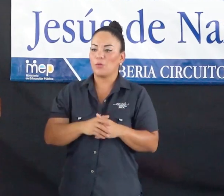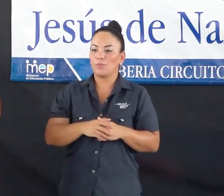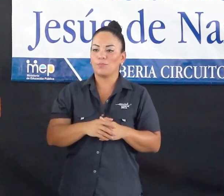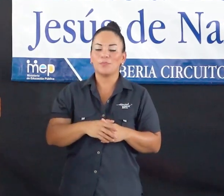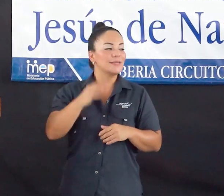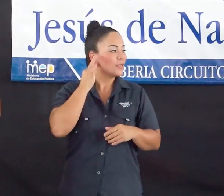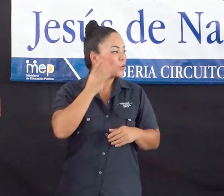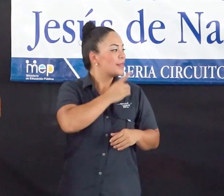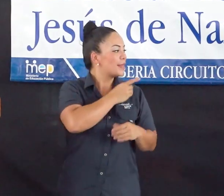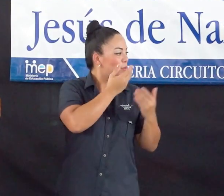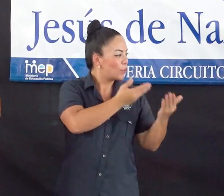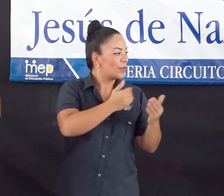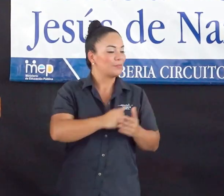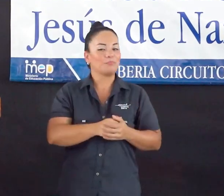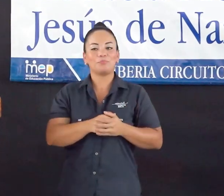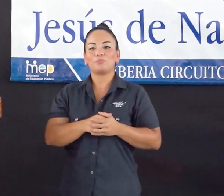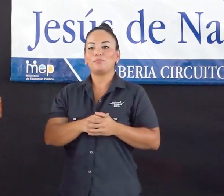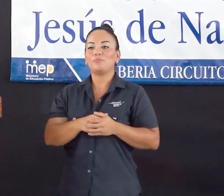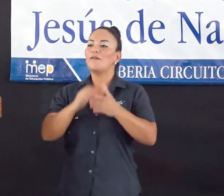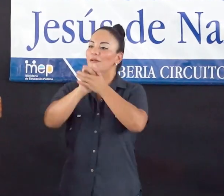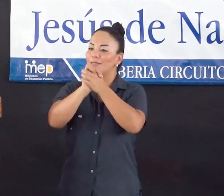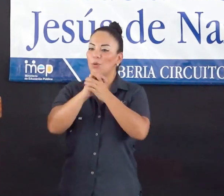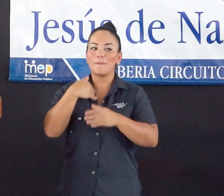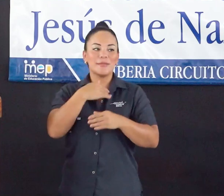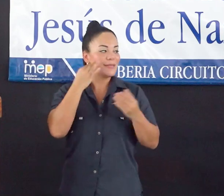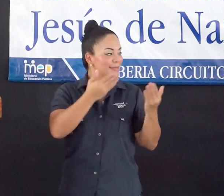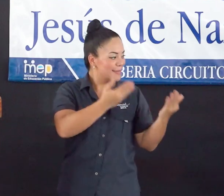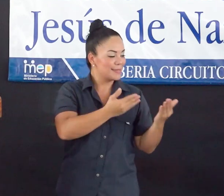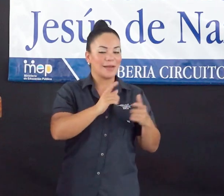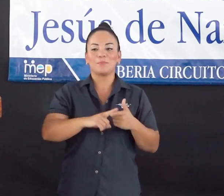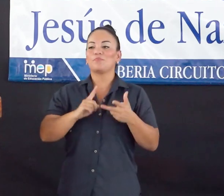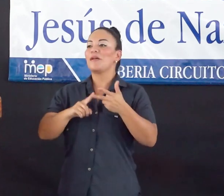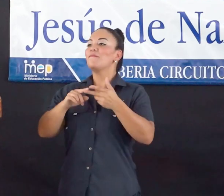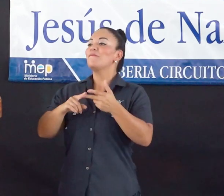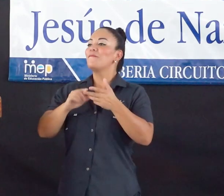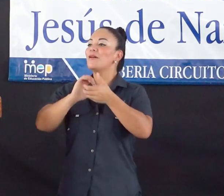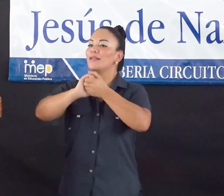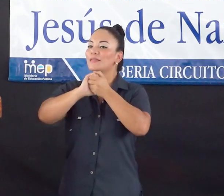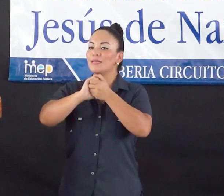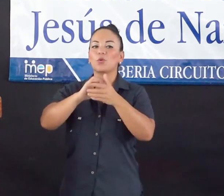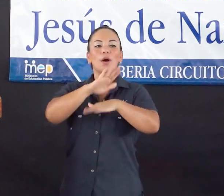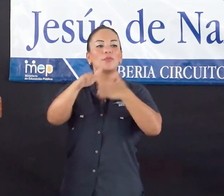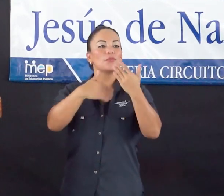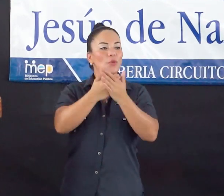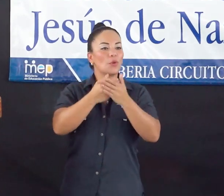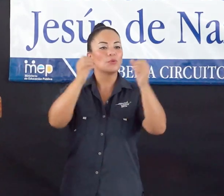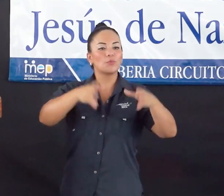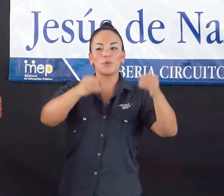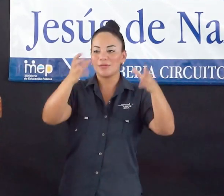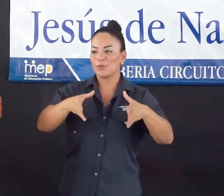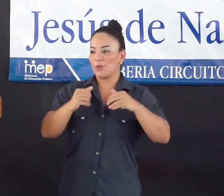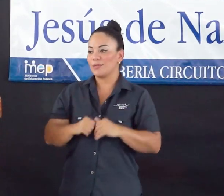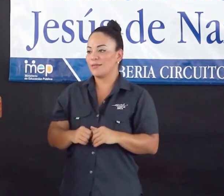señora directora, perdón. Felicito a la ministra. Felicito al personal